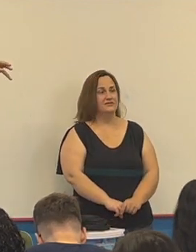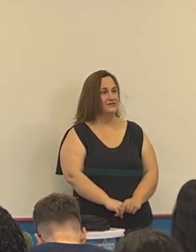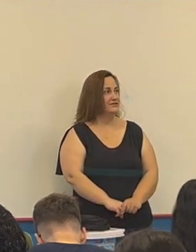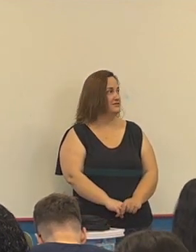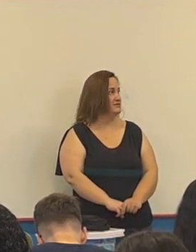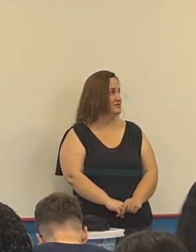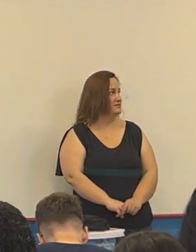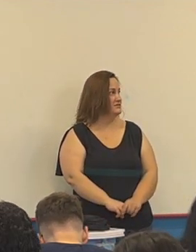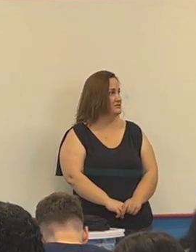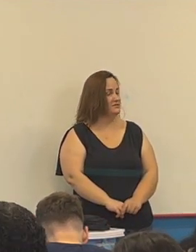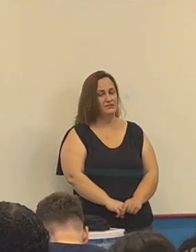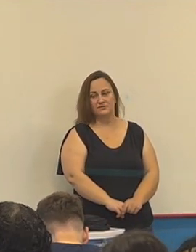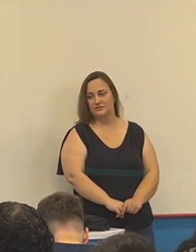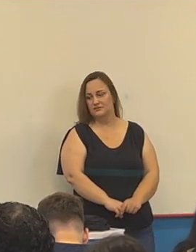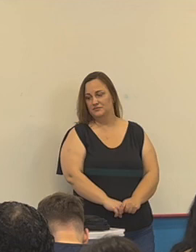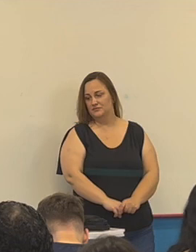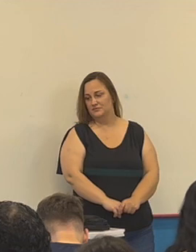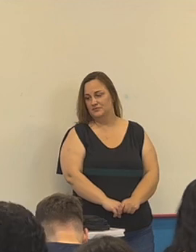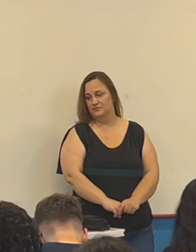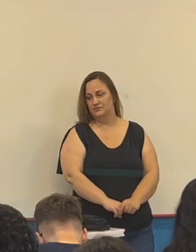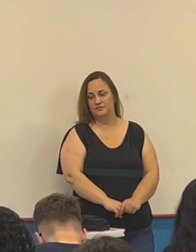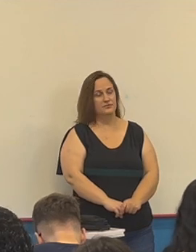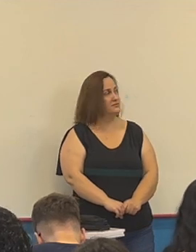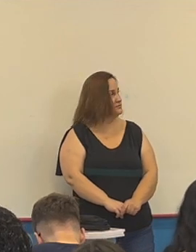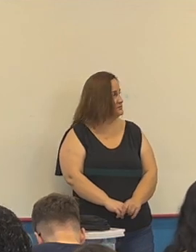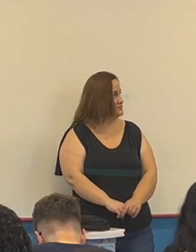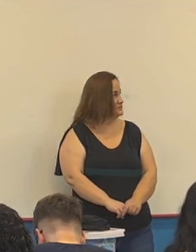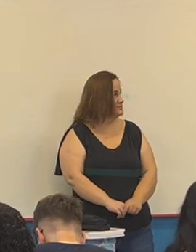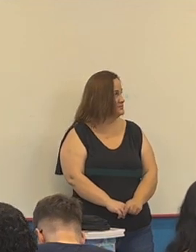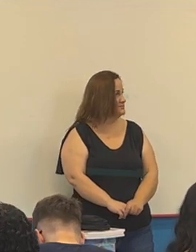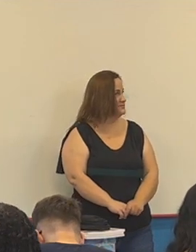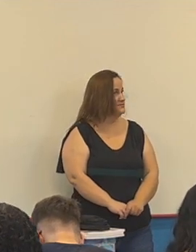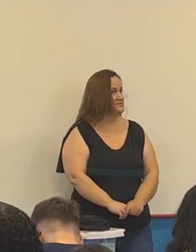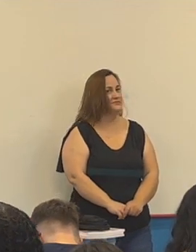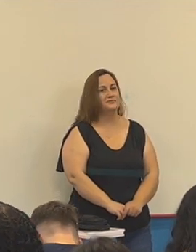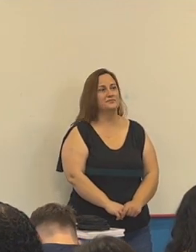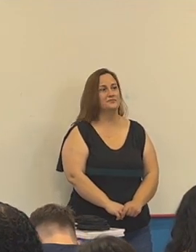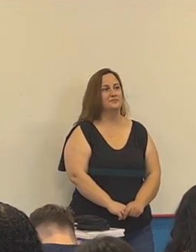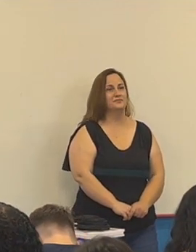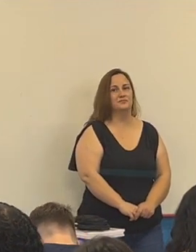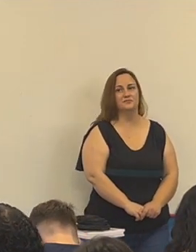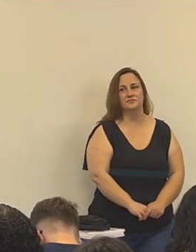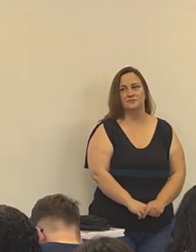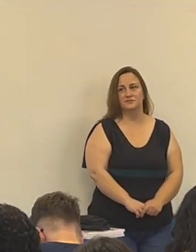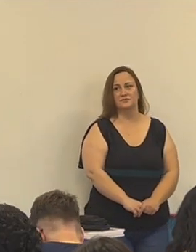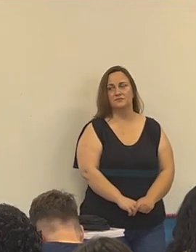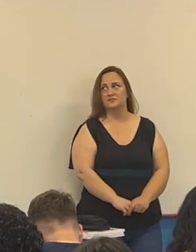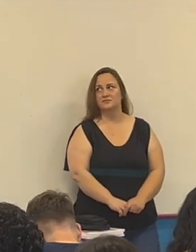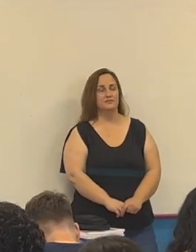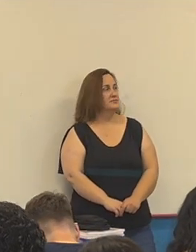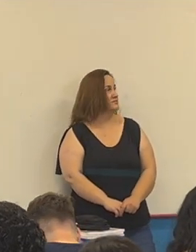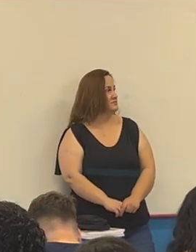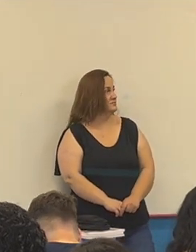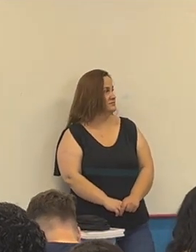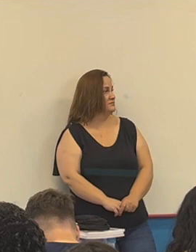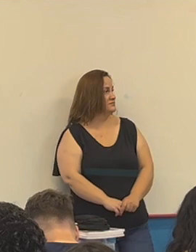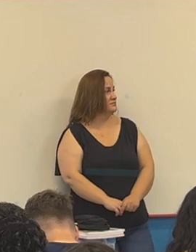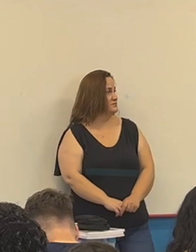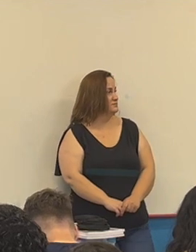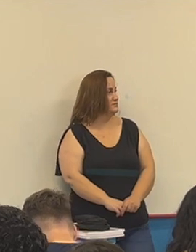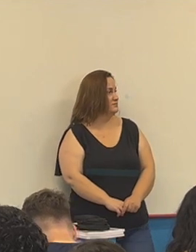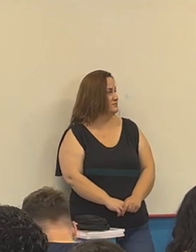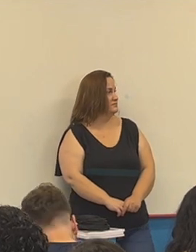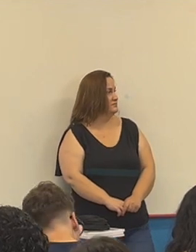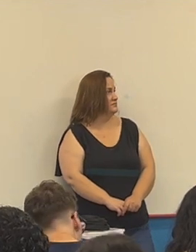religião, de escravagistas, que tinham outra religião, e como isso até hoje se perpetua, né?